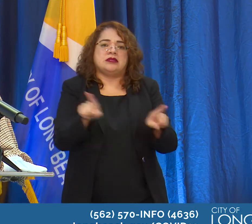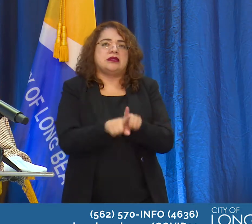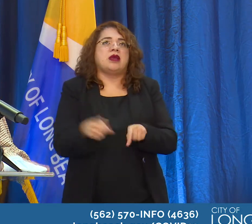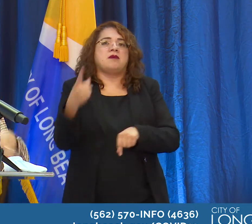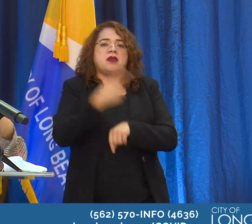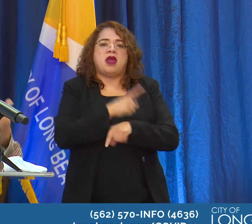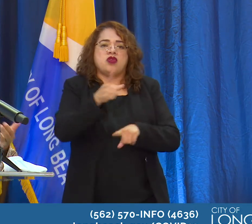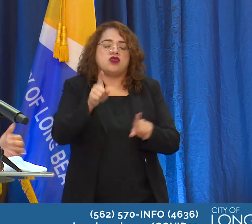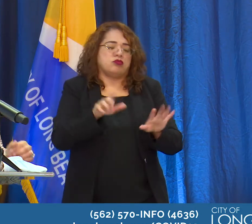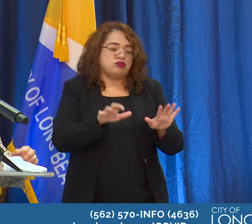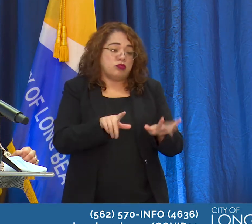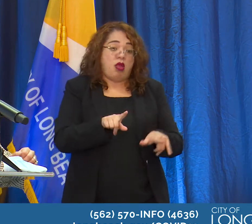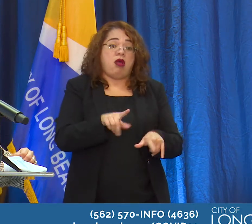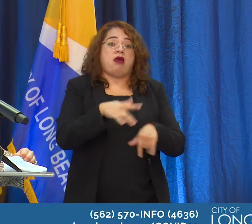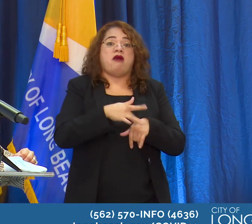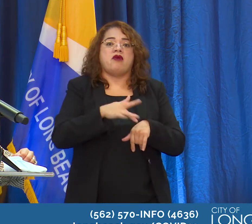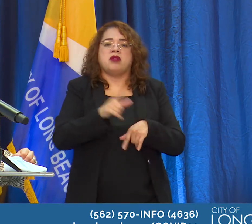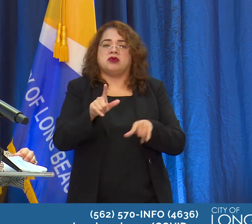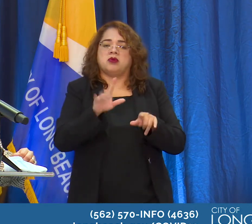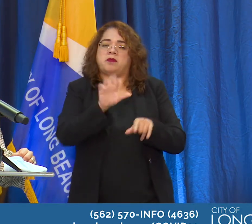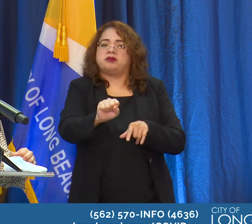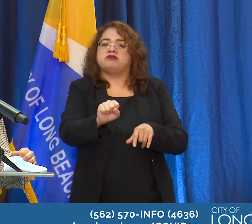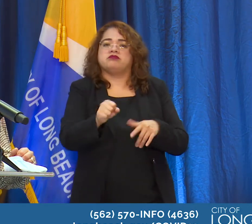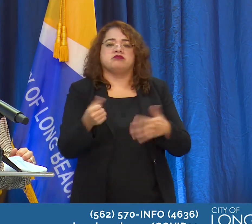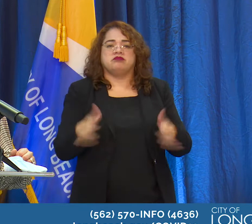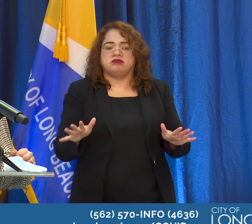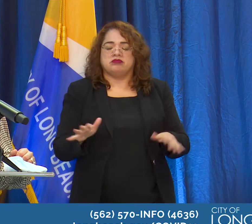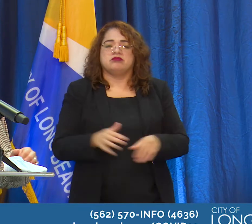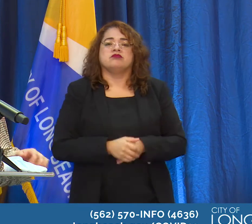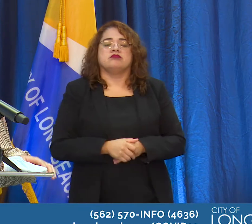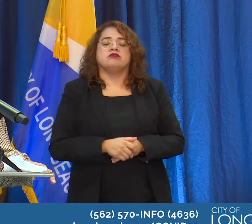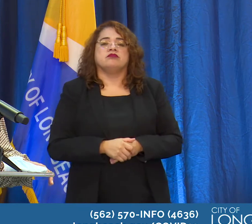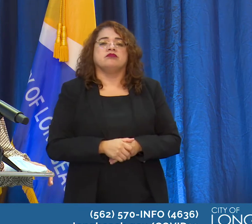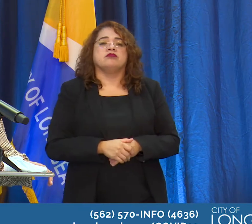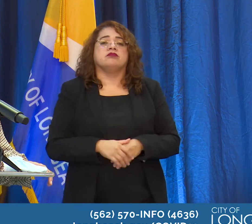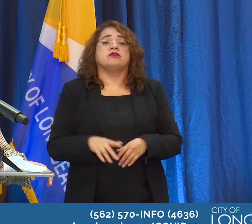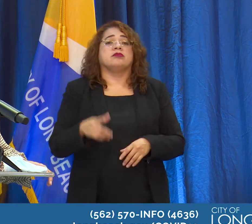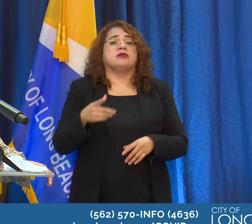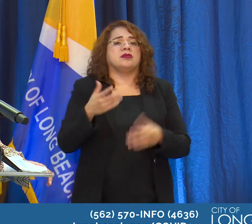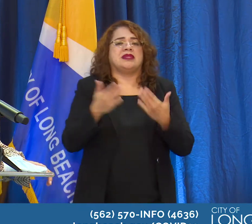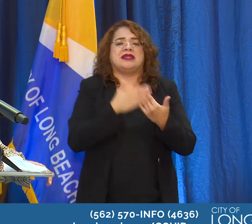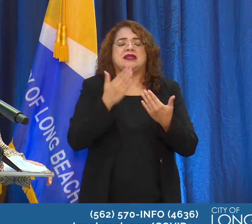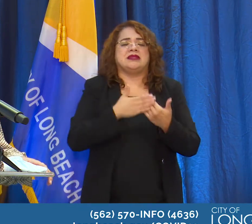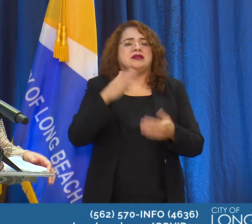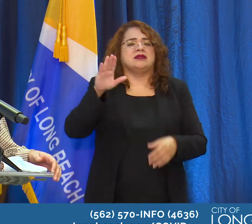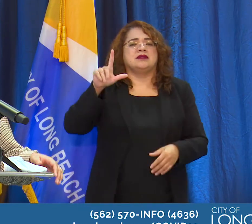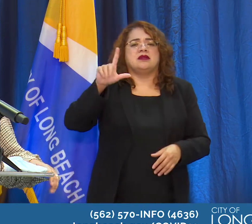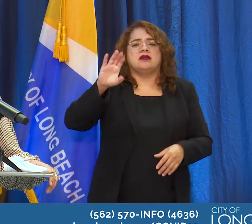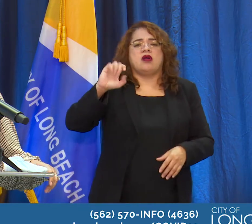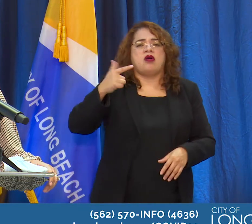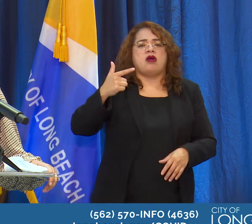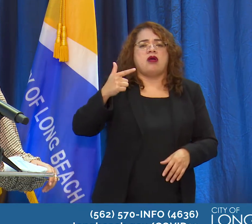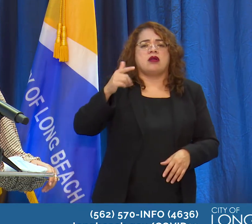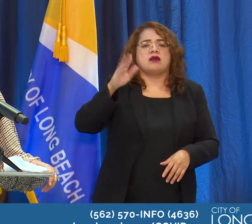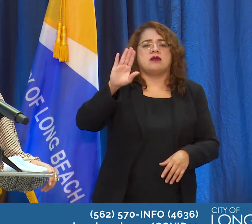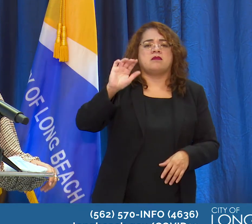día o al día siguiente. Puede hacer la cita por nuestro sitio web